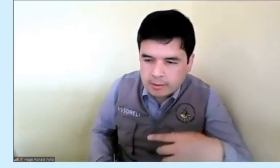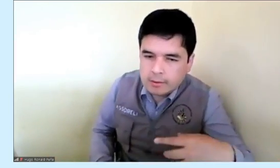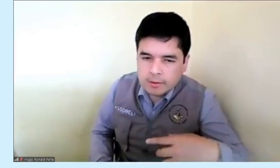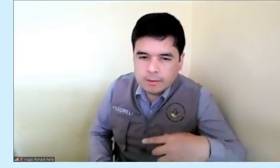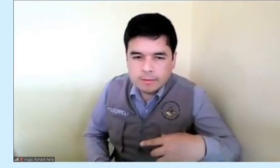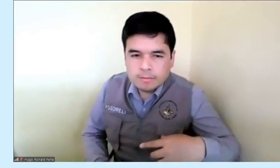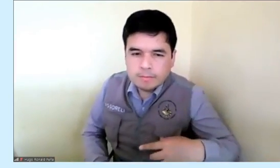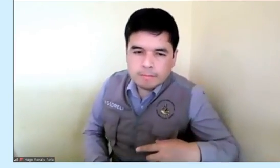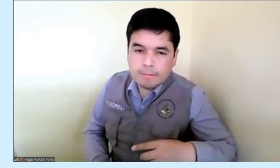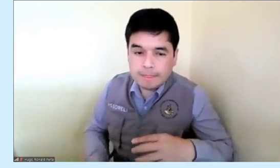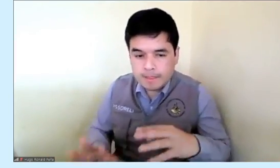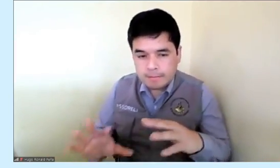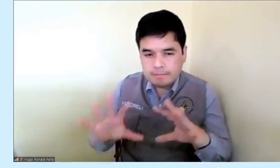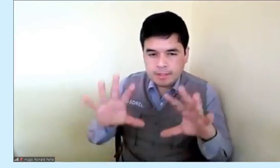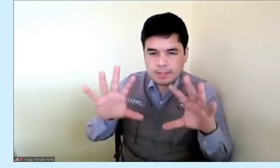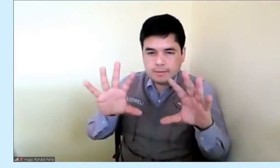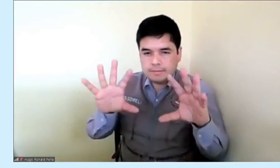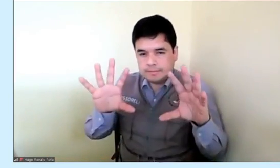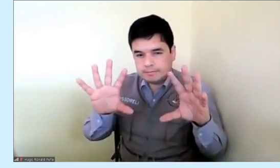Miren bien, niños.